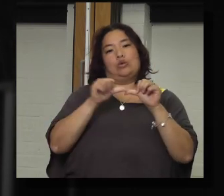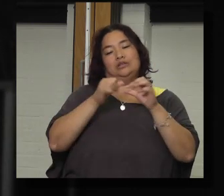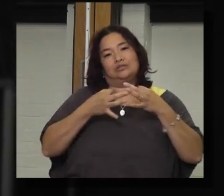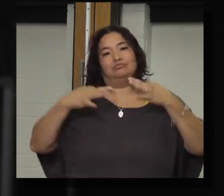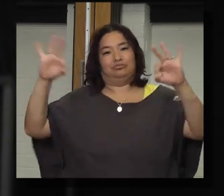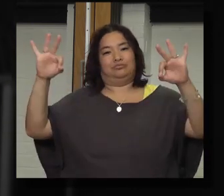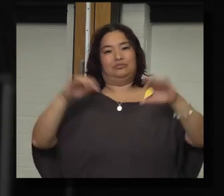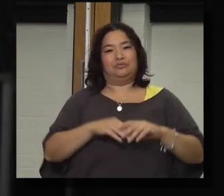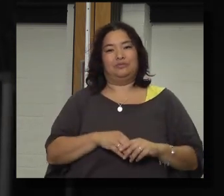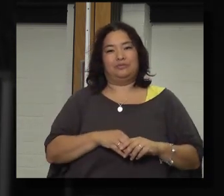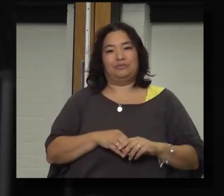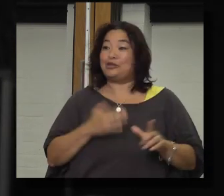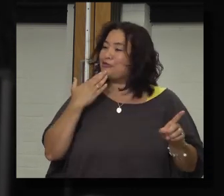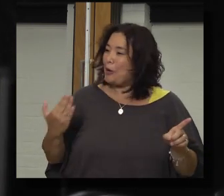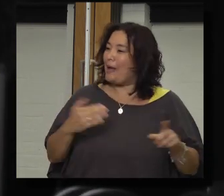Dank u wel.